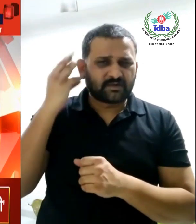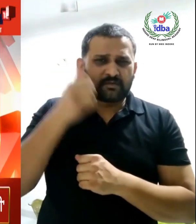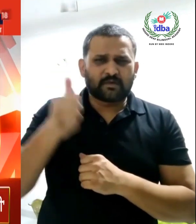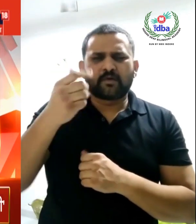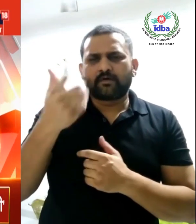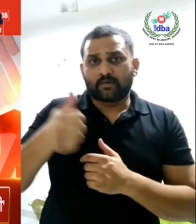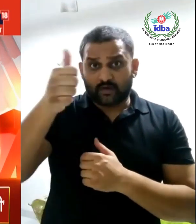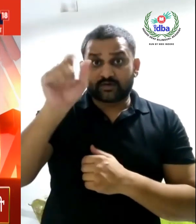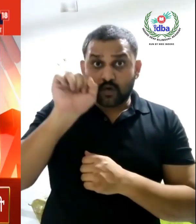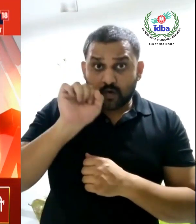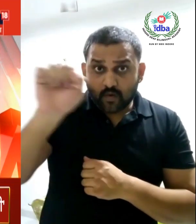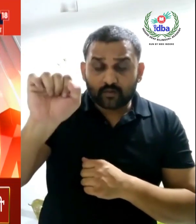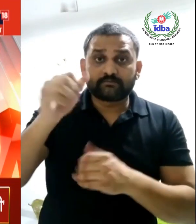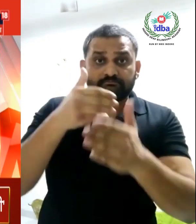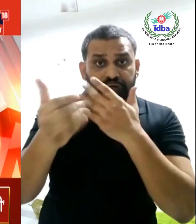स्वयं अपने द्वारा